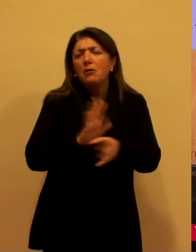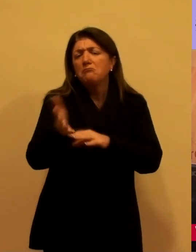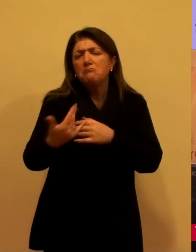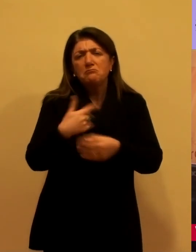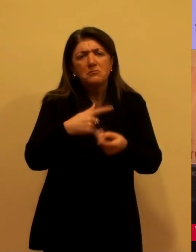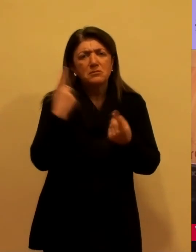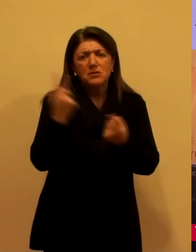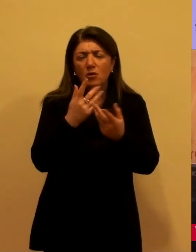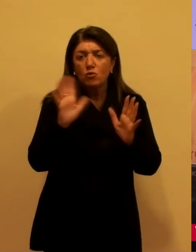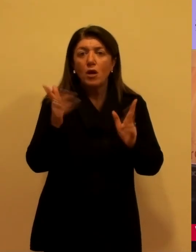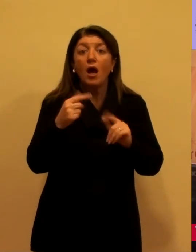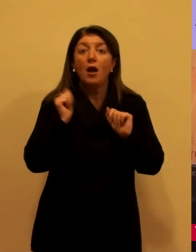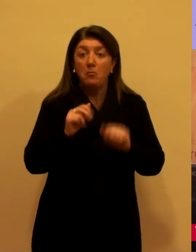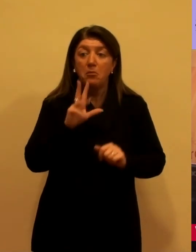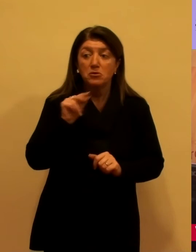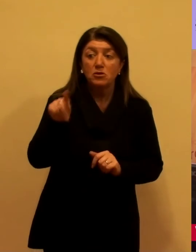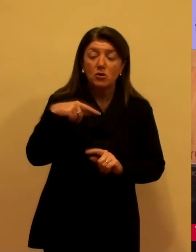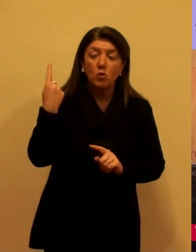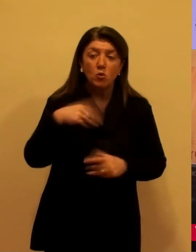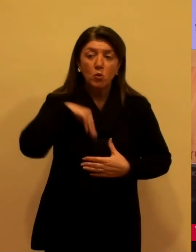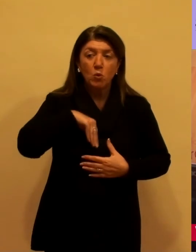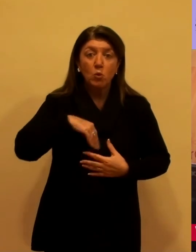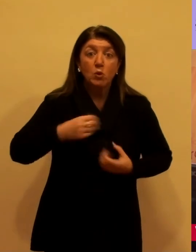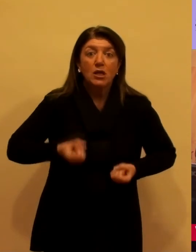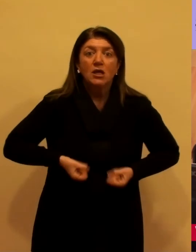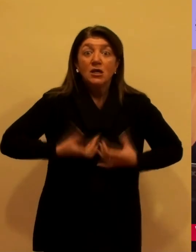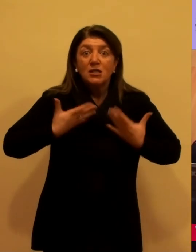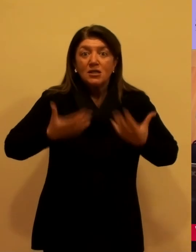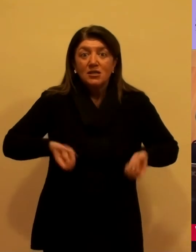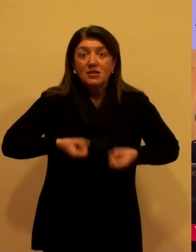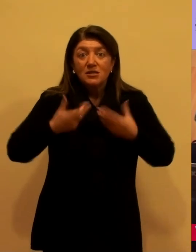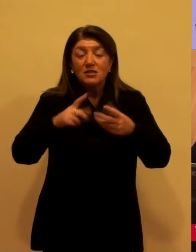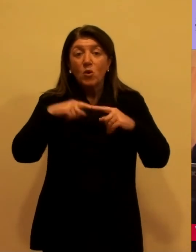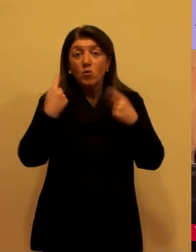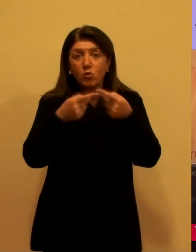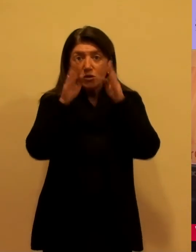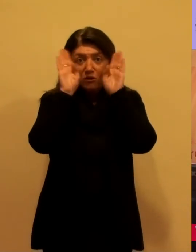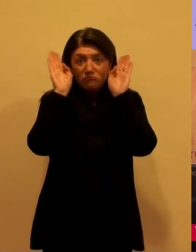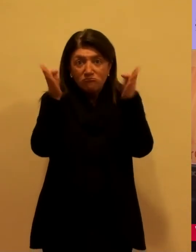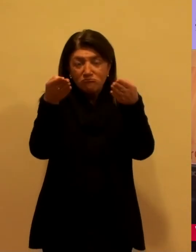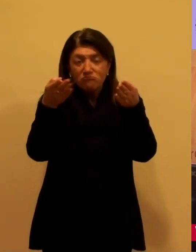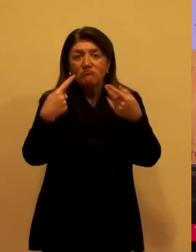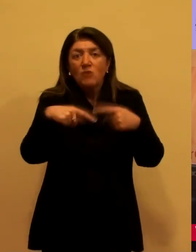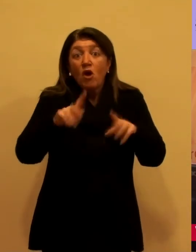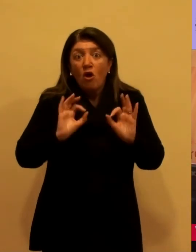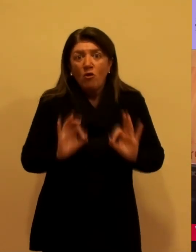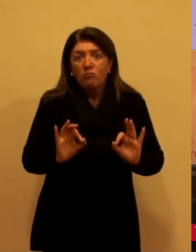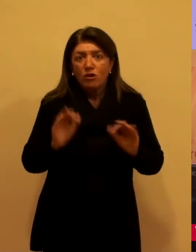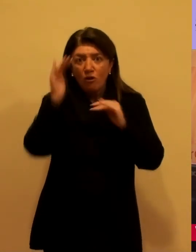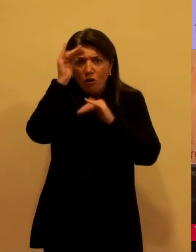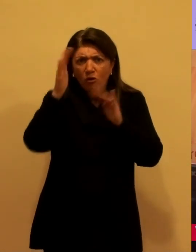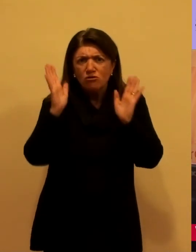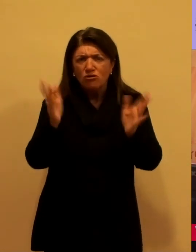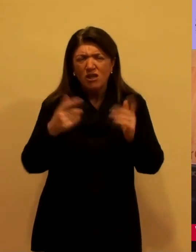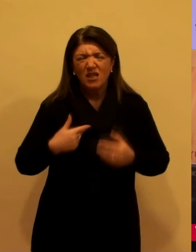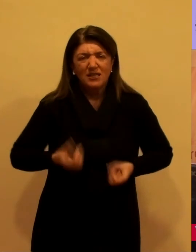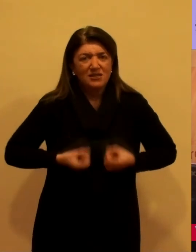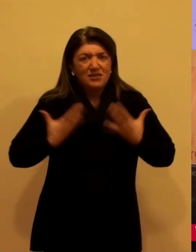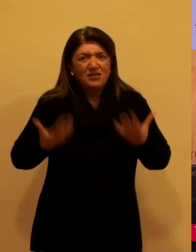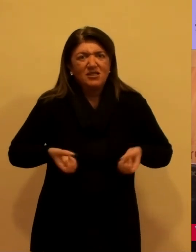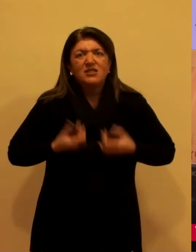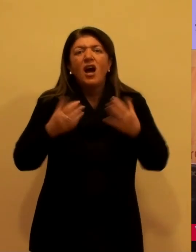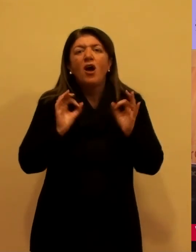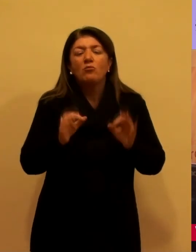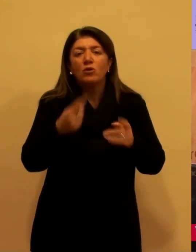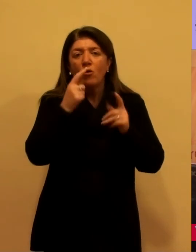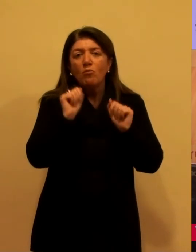molto ispirati, io testimoniarlo, perché erano tutti concentrati, ho visto anche dei bellissimi lavori. Anzi, quindi... preoccupati di non ritirarli subito, ma giuro che appena laboratorio